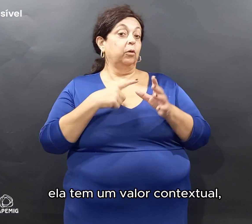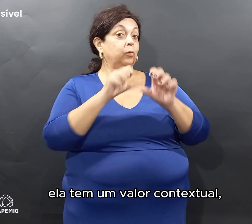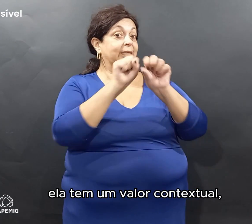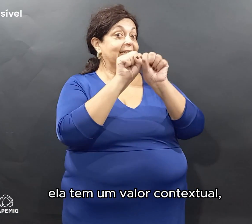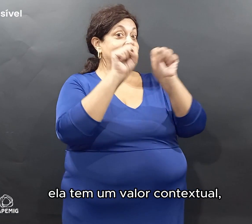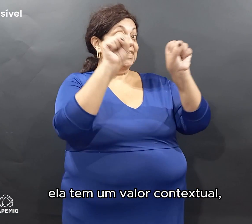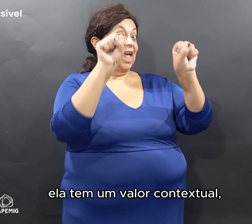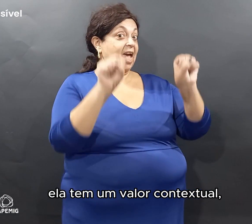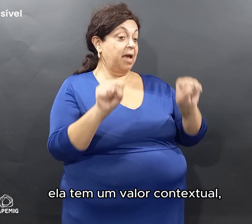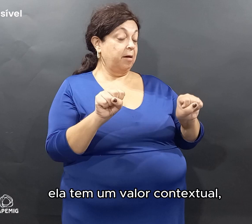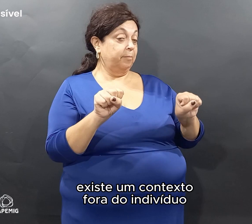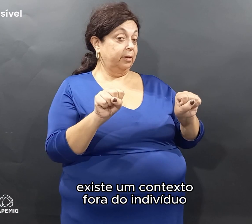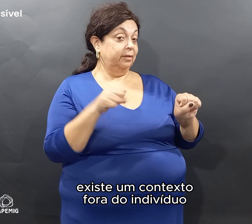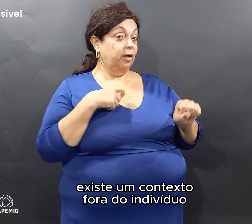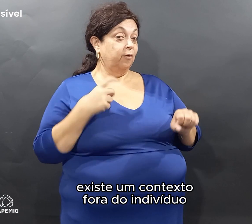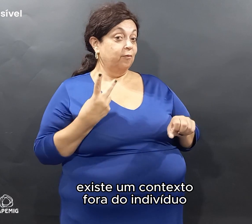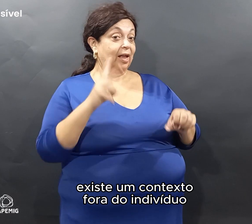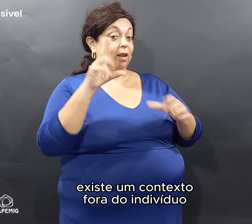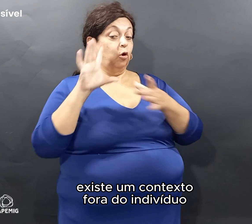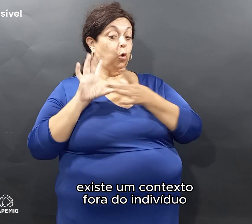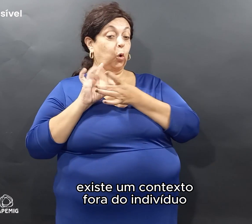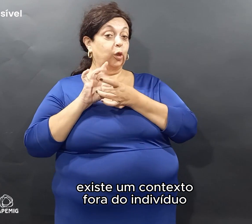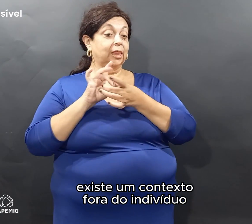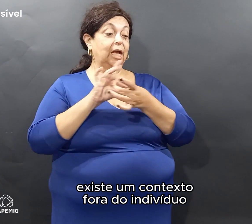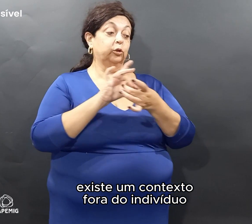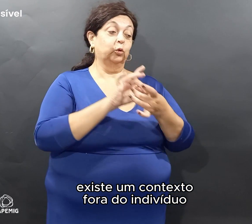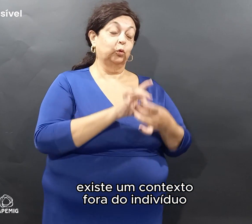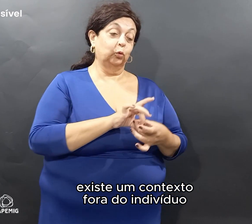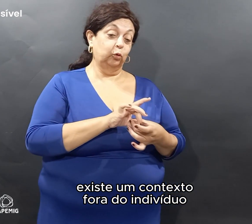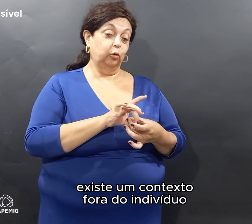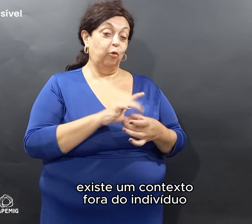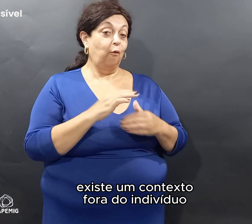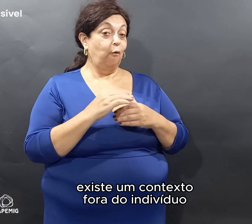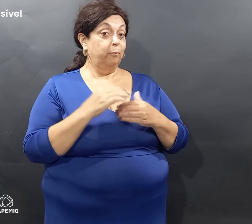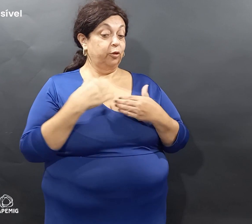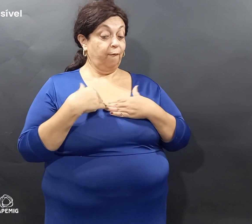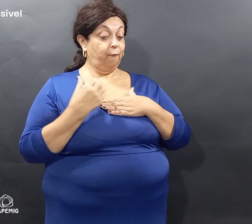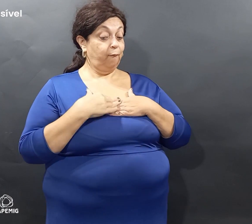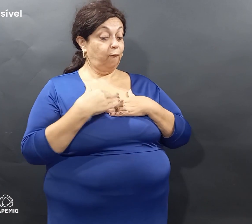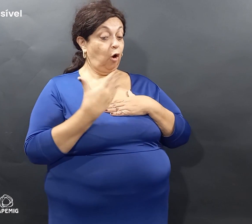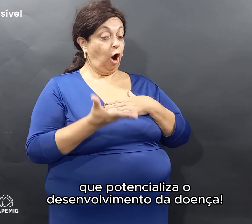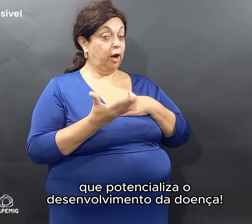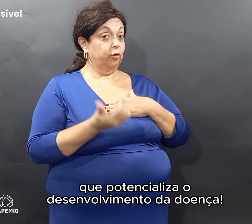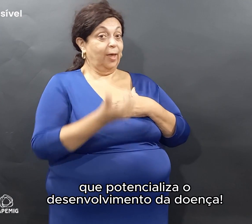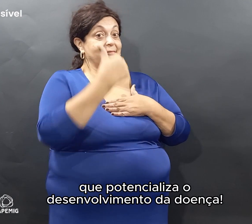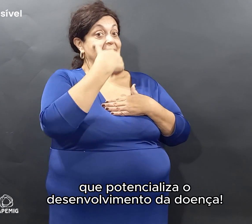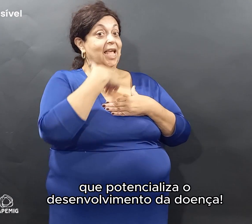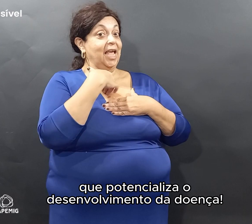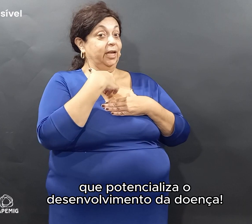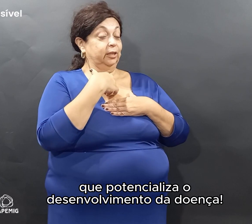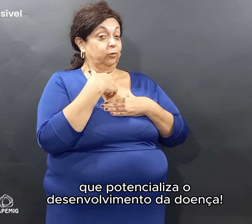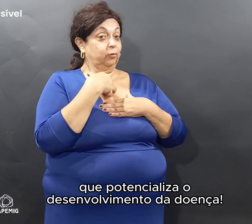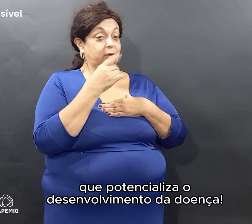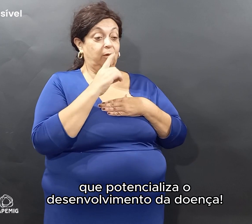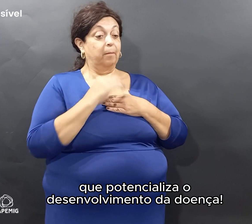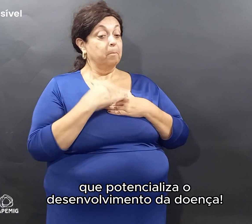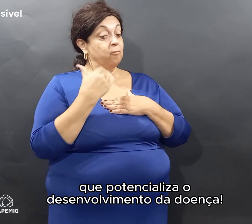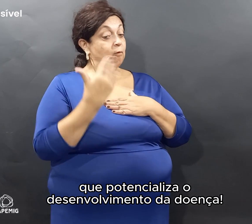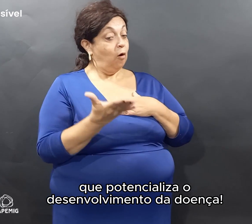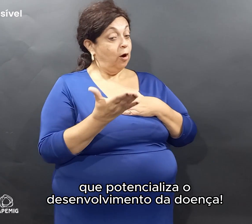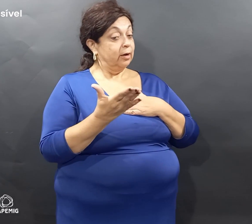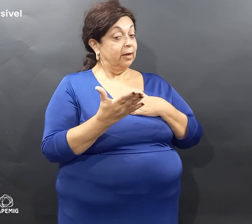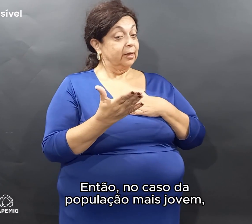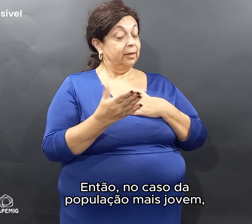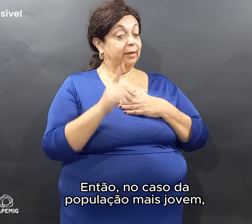um valor contextual, existe um contexto fora do indivíduo que potencializa o desenvolvimento